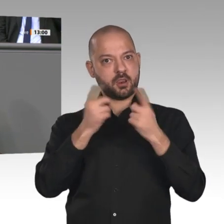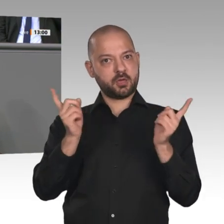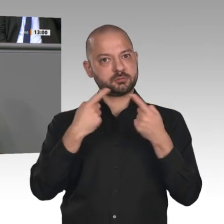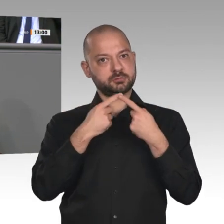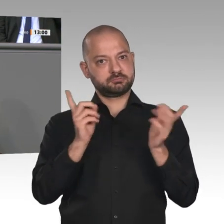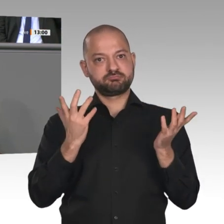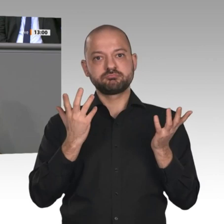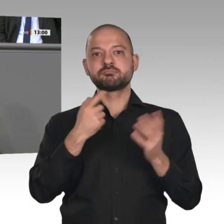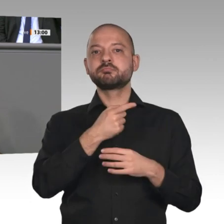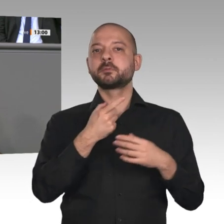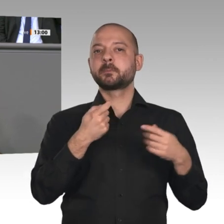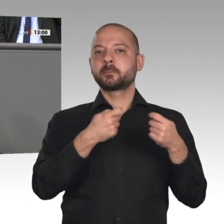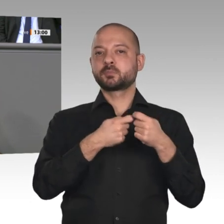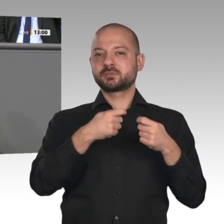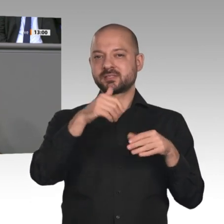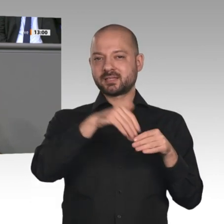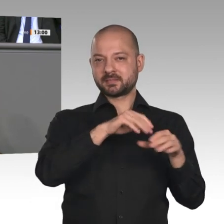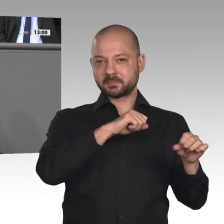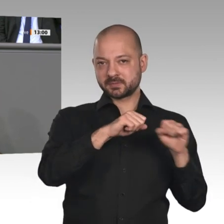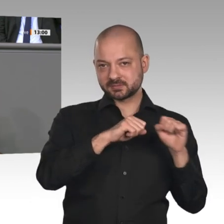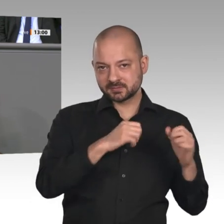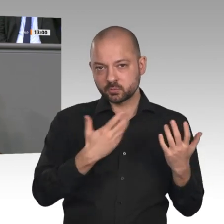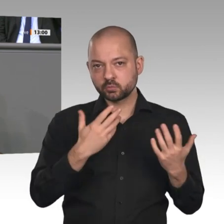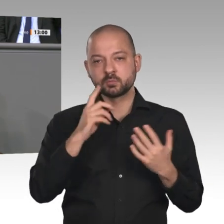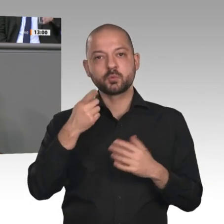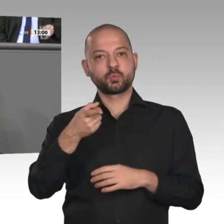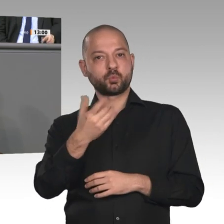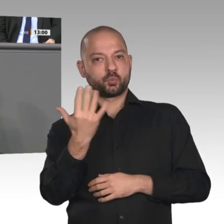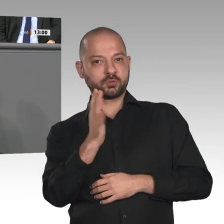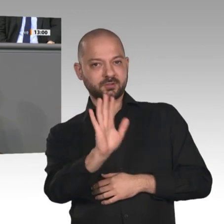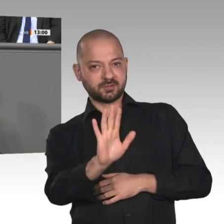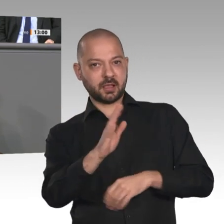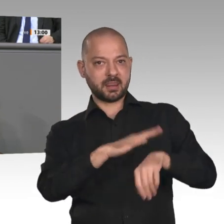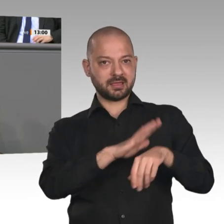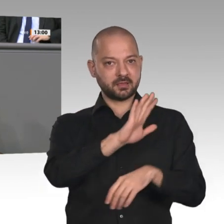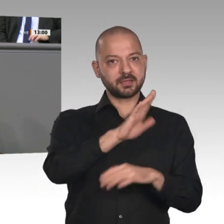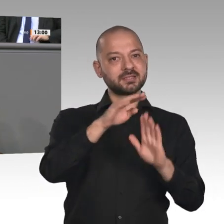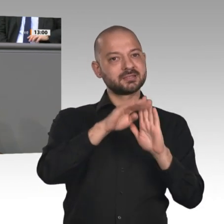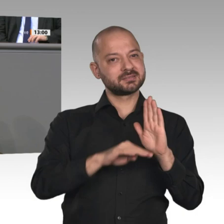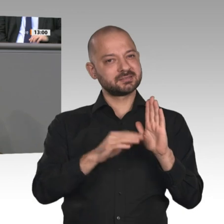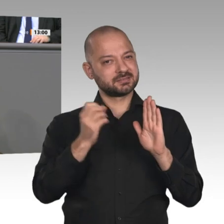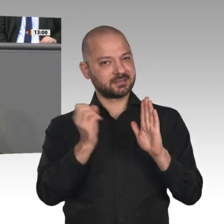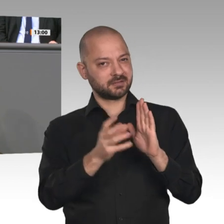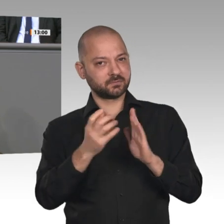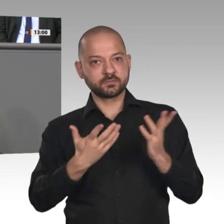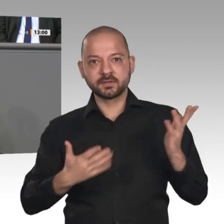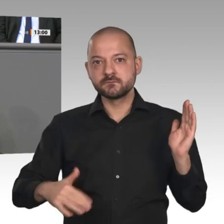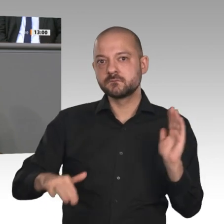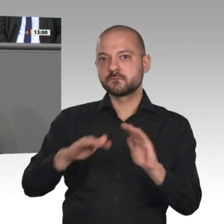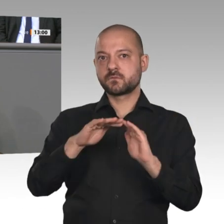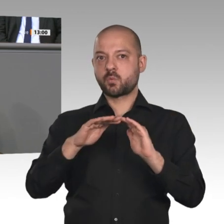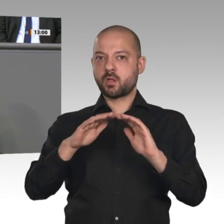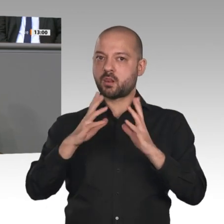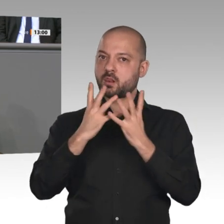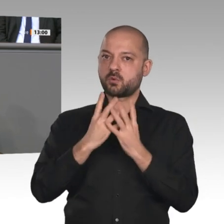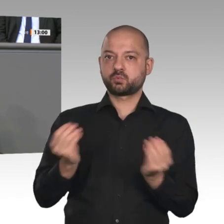Grünen und der Linken nicht völlig lückenlos jenen Zustand wiederherstellen, der herrschen würde, wenn durch